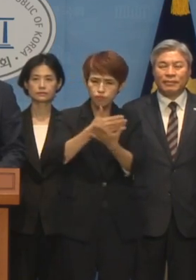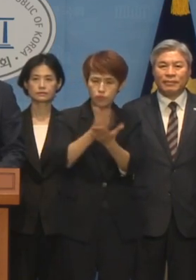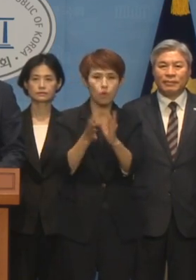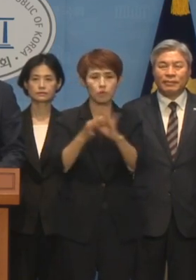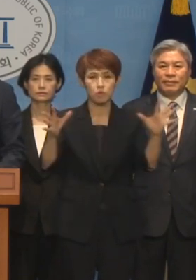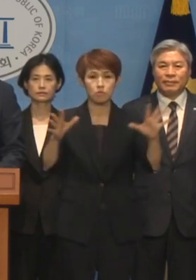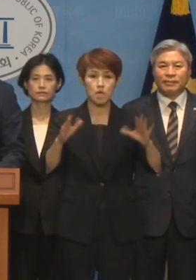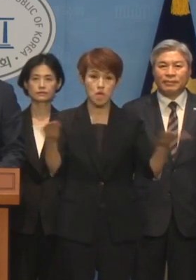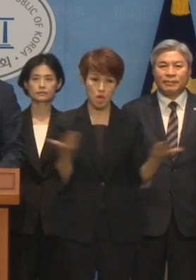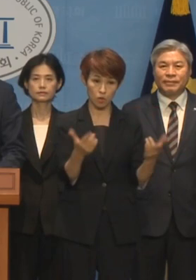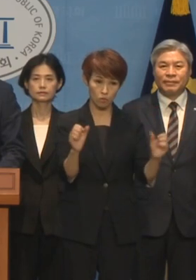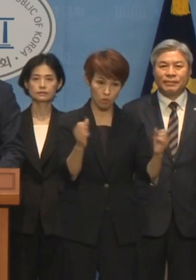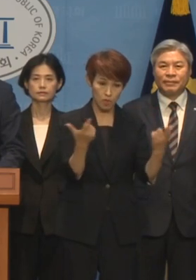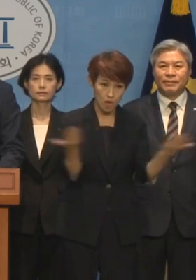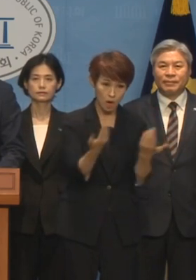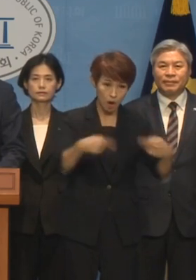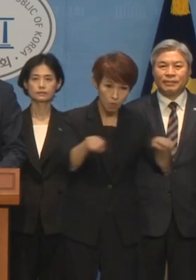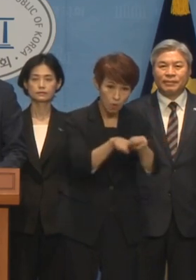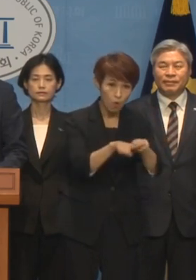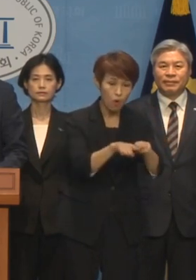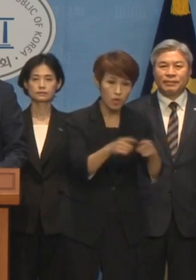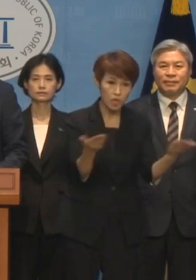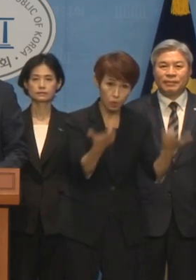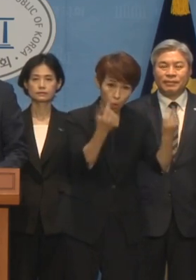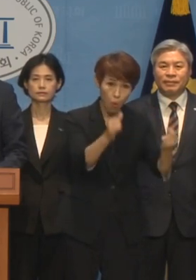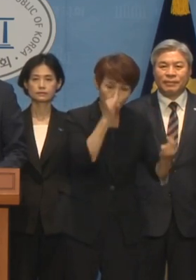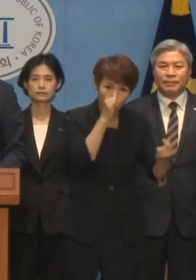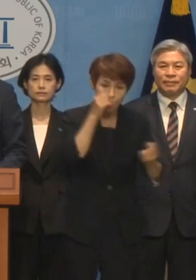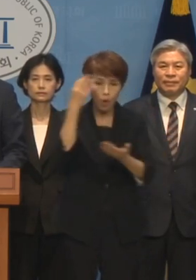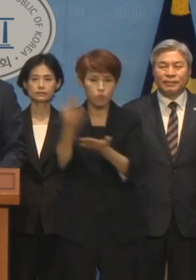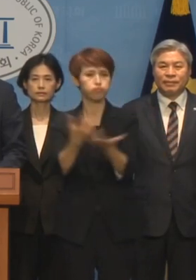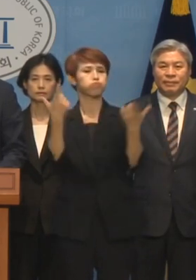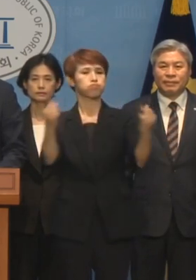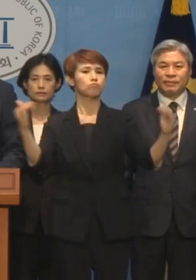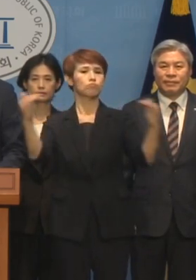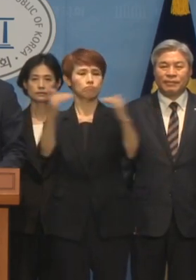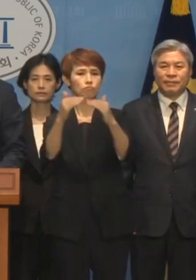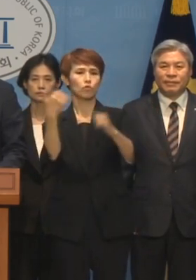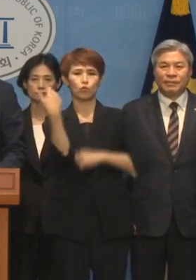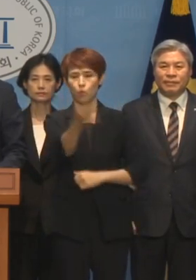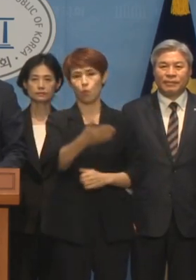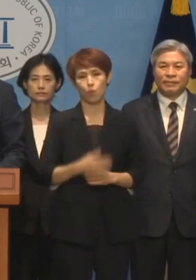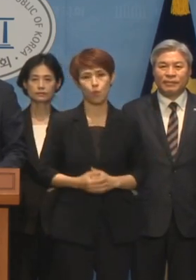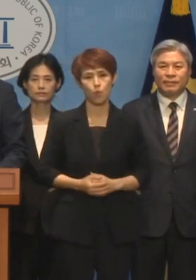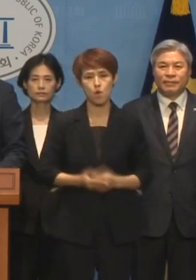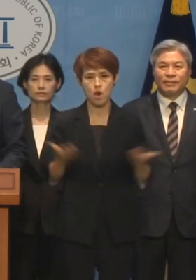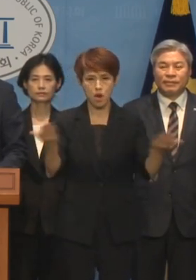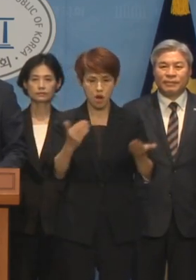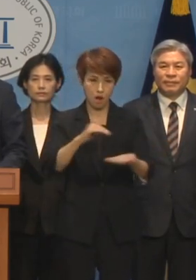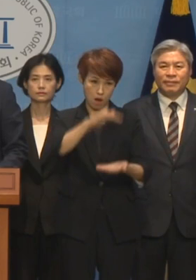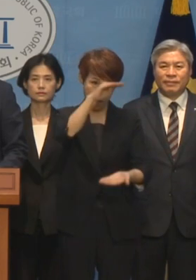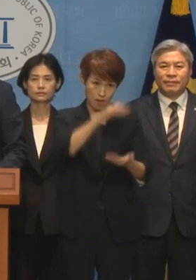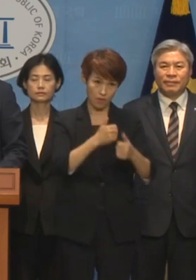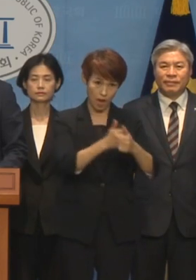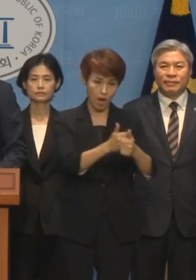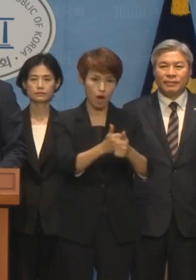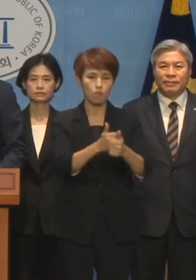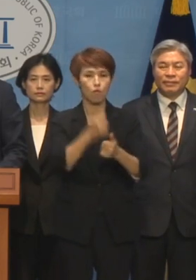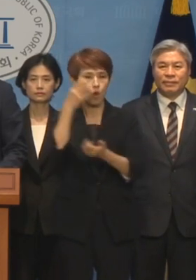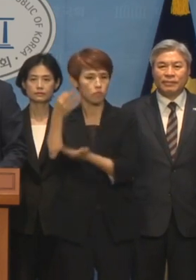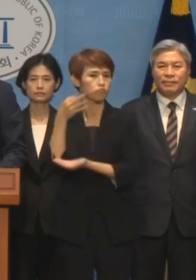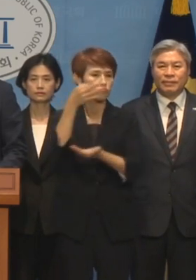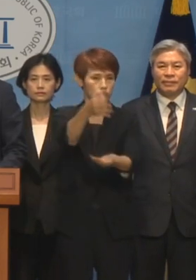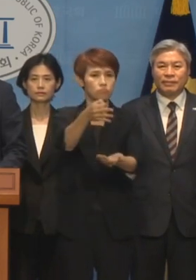동일 직업에 종사하는 노동자에게는 동일 임금 수준을 적용하고 노동의 양에 따라 임금을